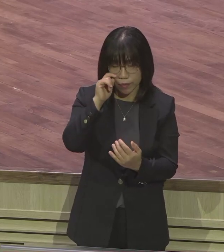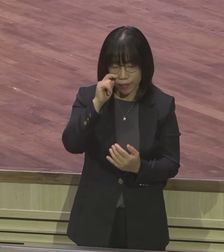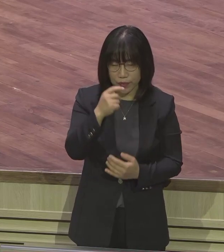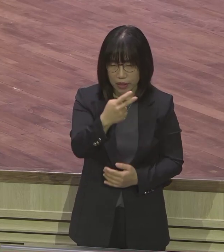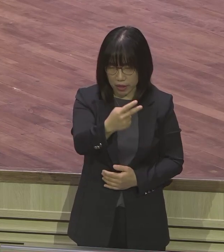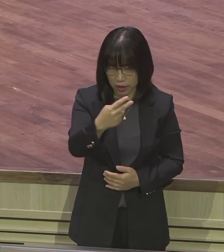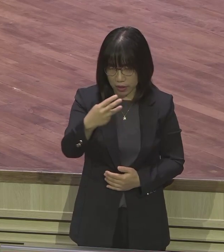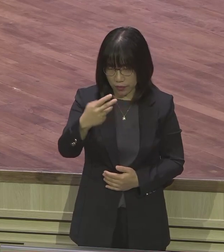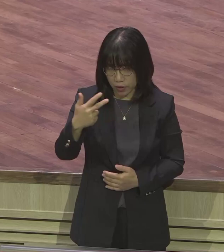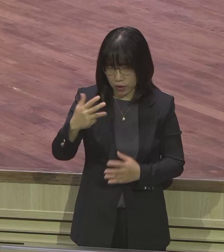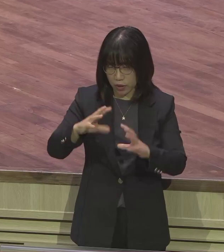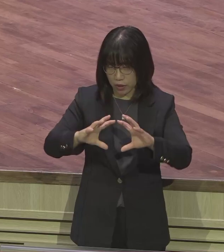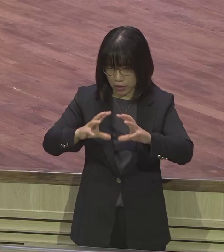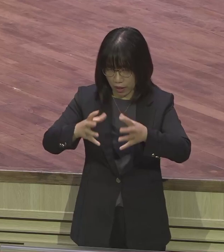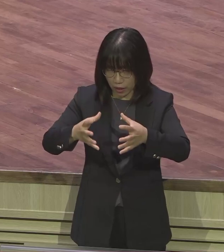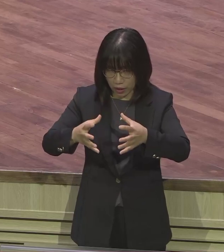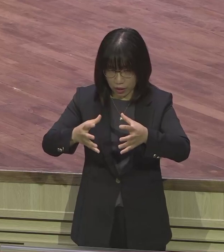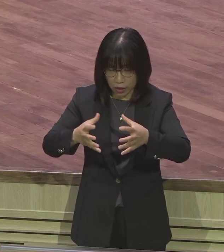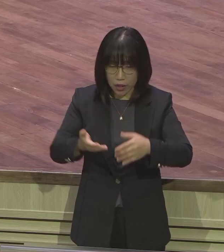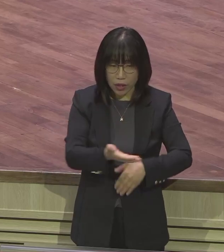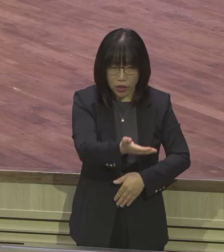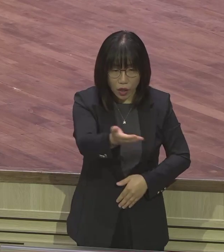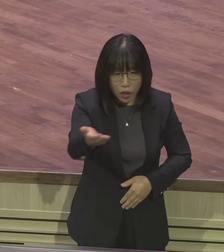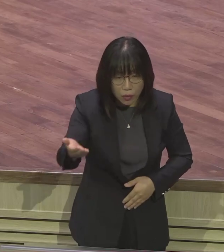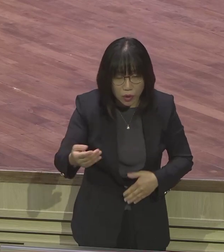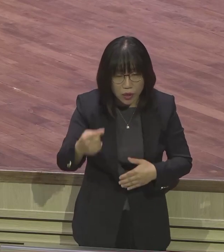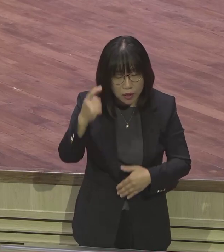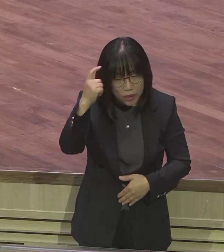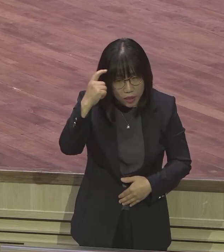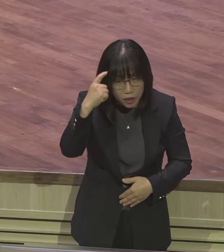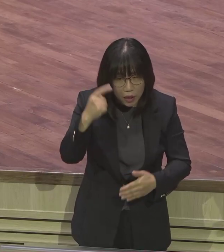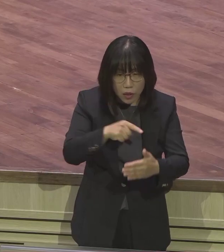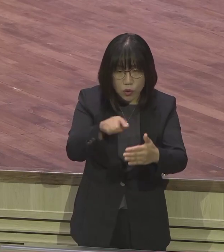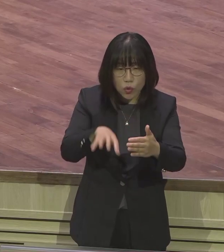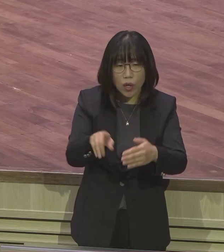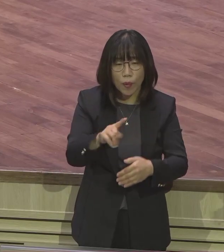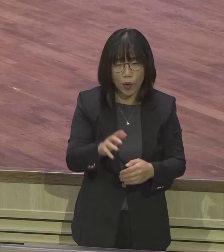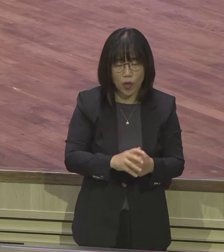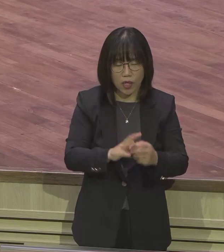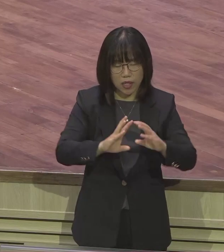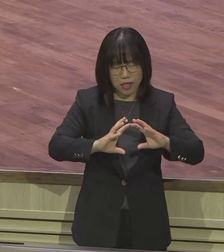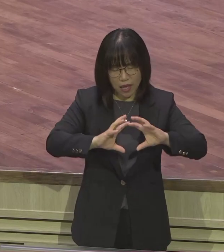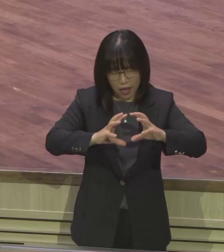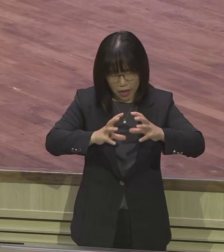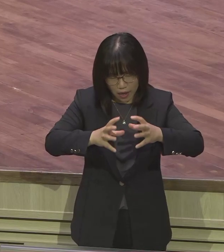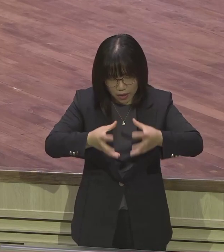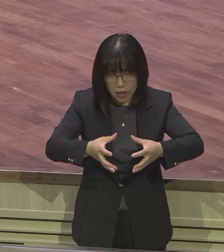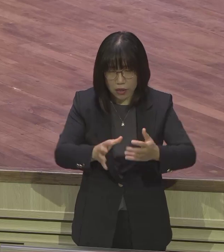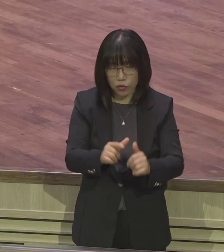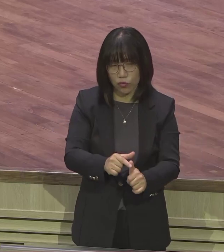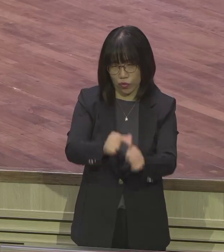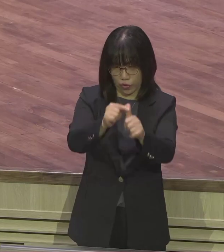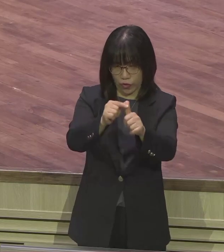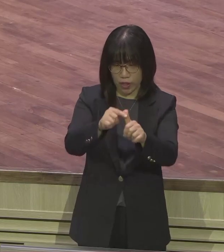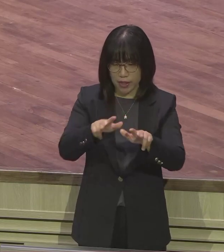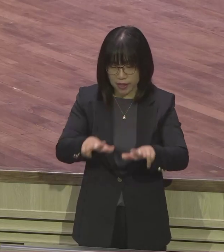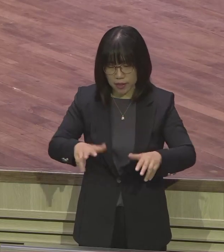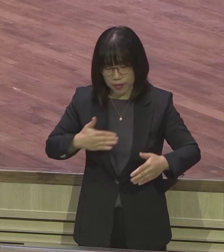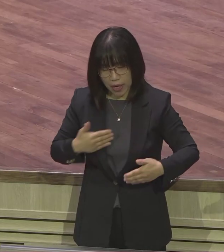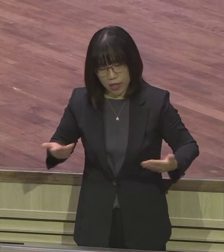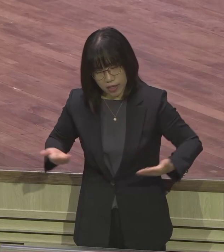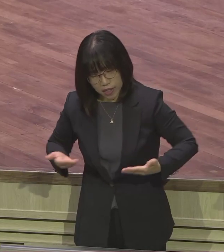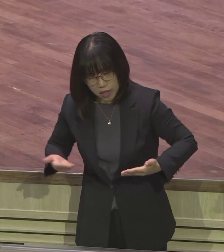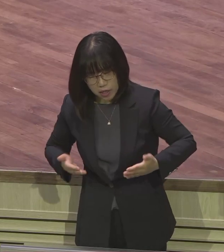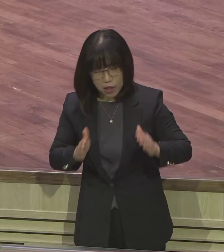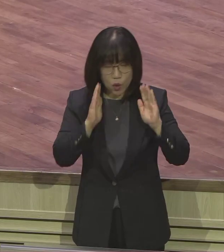237 나라 항상 여러분 생각 속에 237 나라 살리는 선택하시기 바랍니다. 내가 하는 공부도 내가 하는 직장도 내가